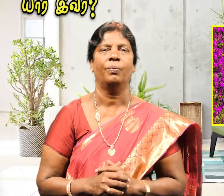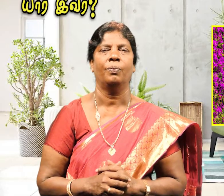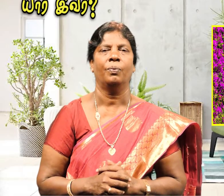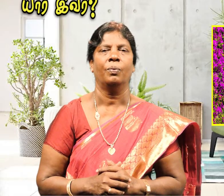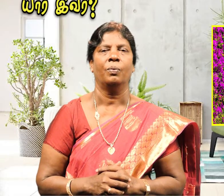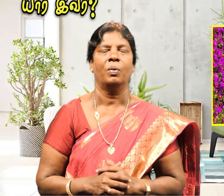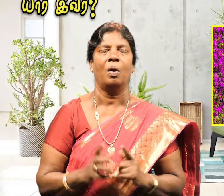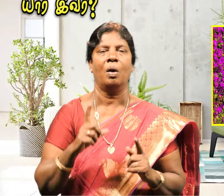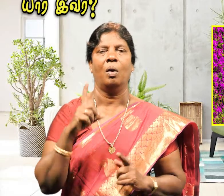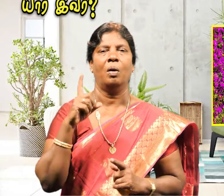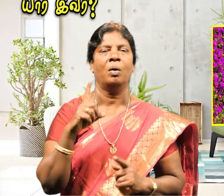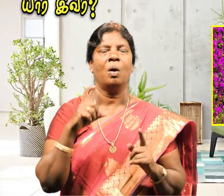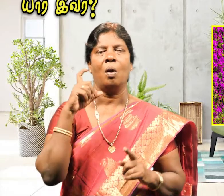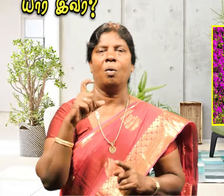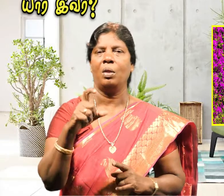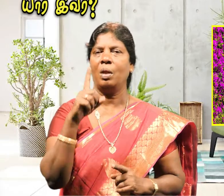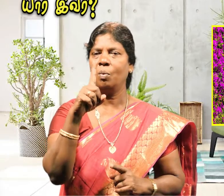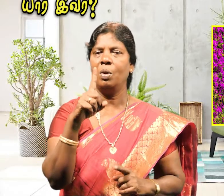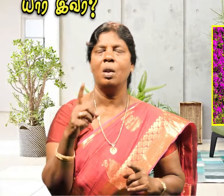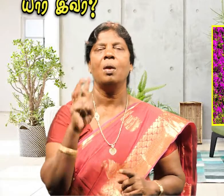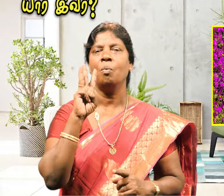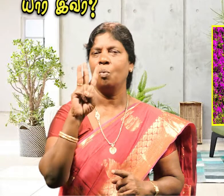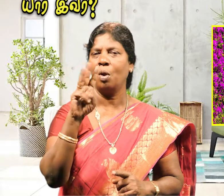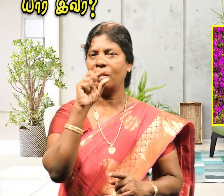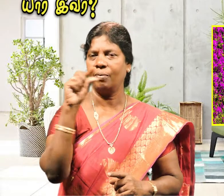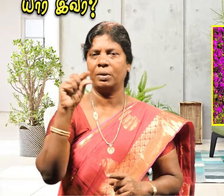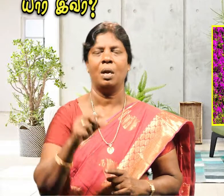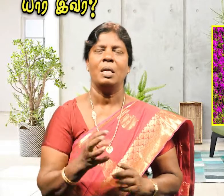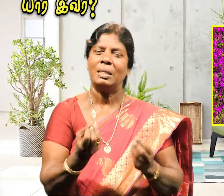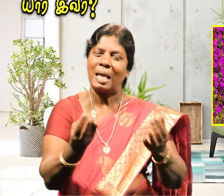வசனத்தில், முதலாம் அதிகாரம் மூன்றாவது வசனத்தில்,